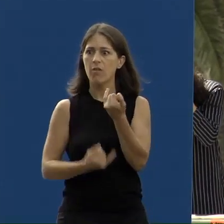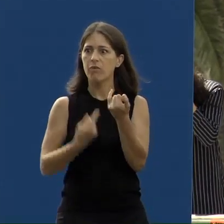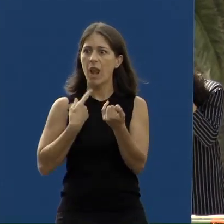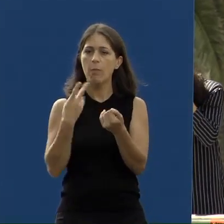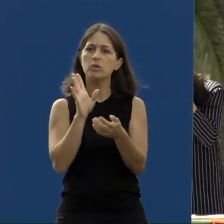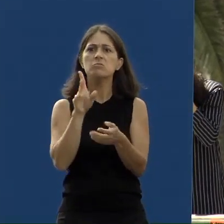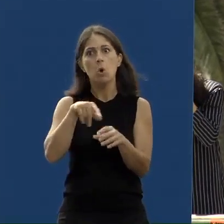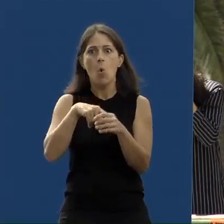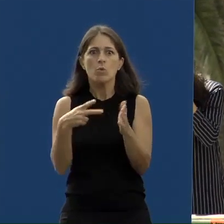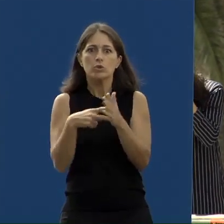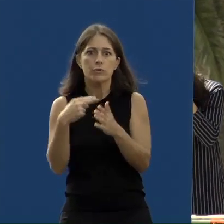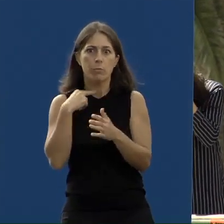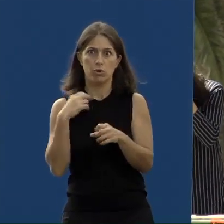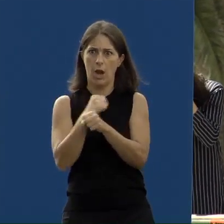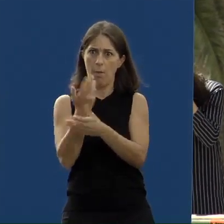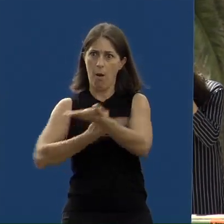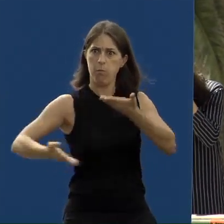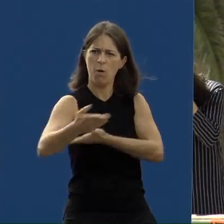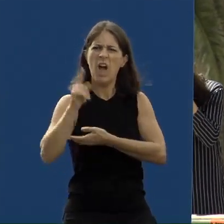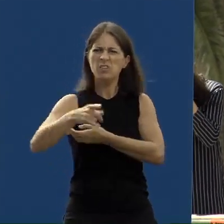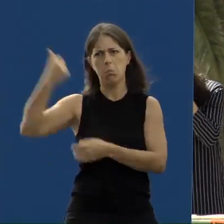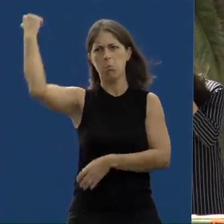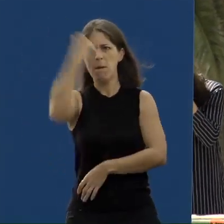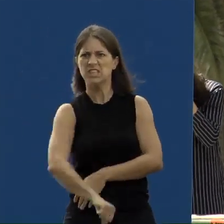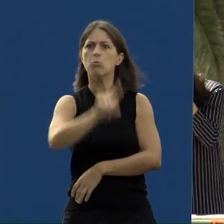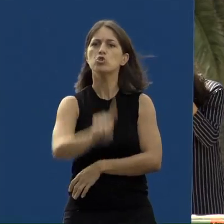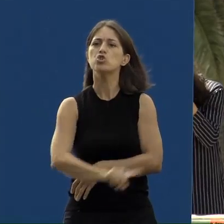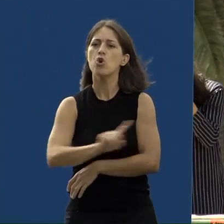de necesidade dunha muller. Iso é machismo ou non é machismo?